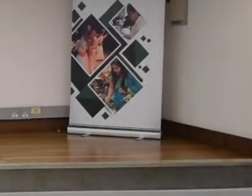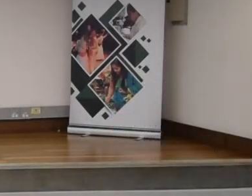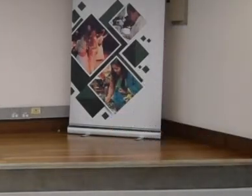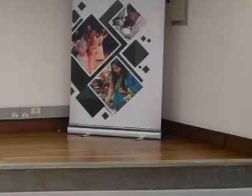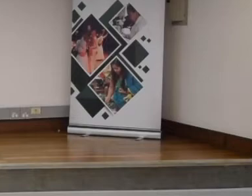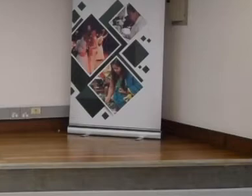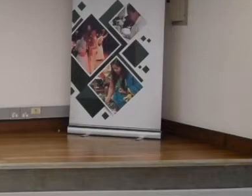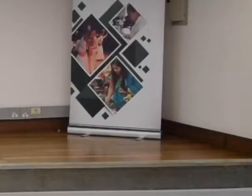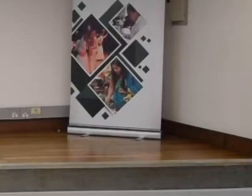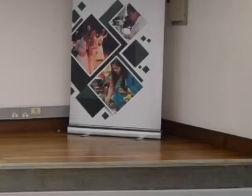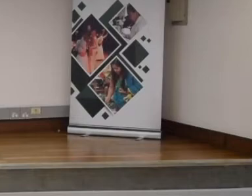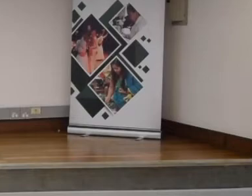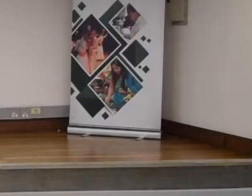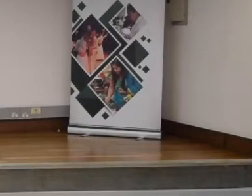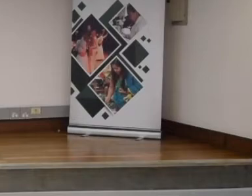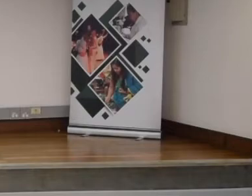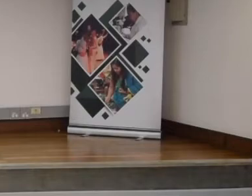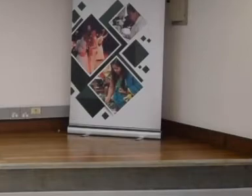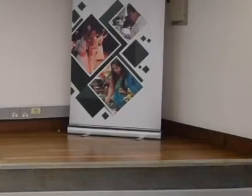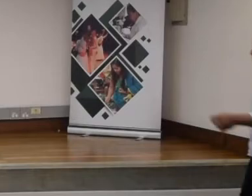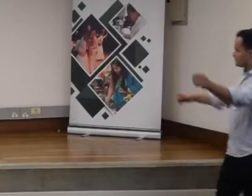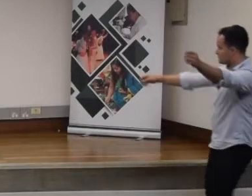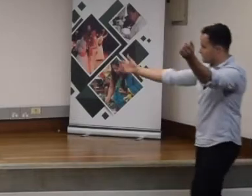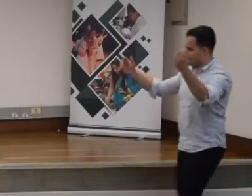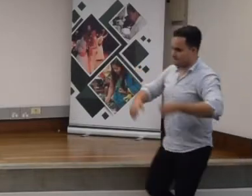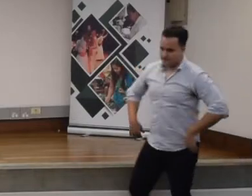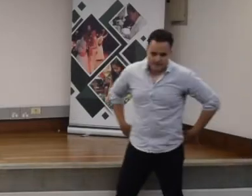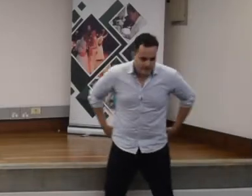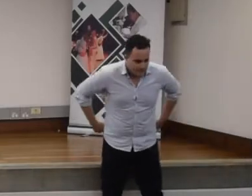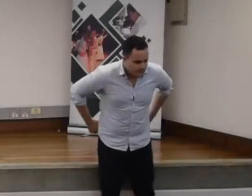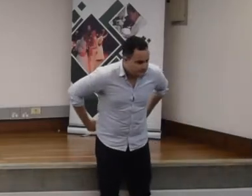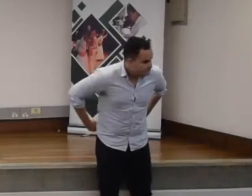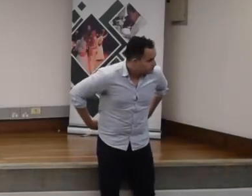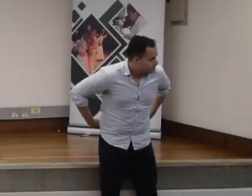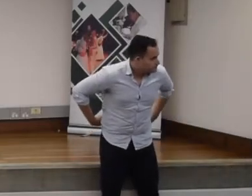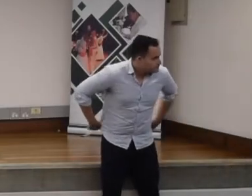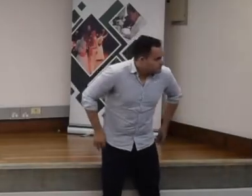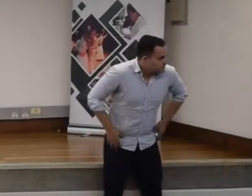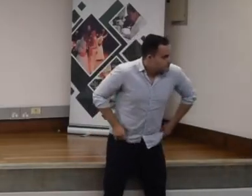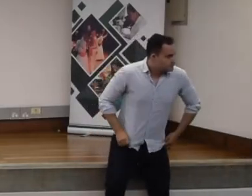equidad, estudios de casos nacionales e institucionales.